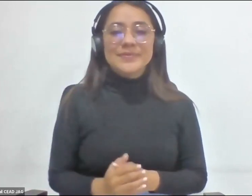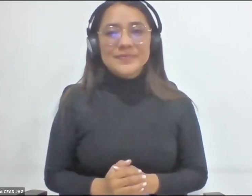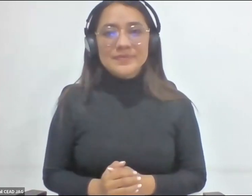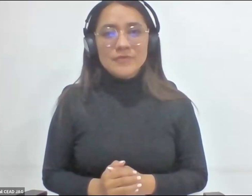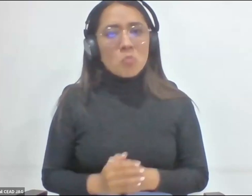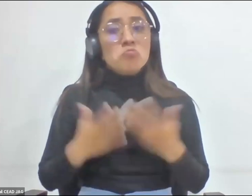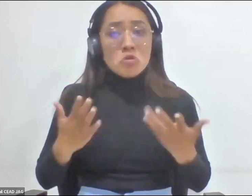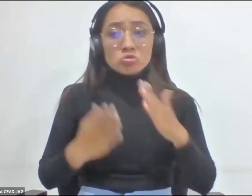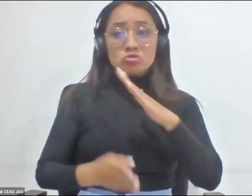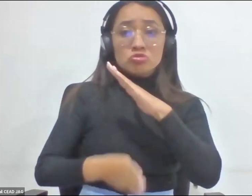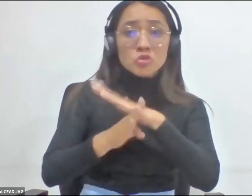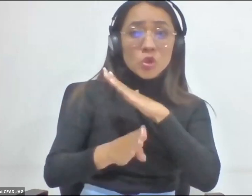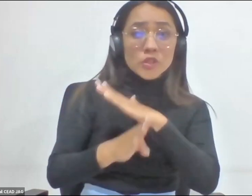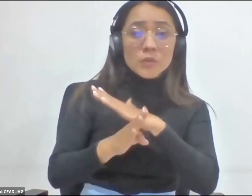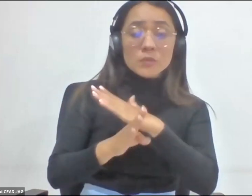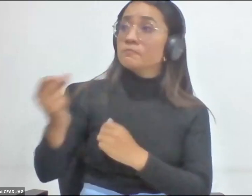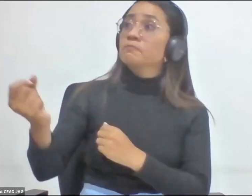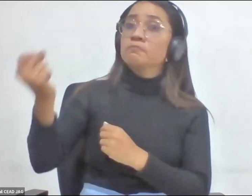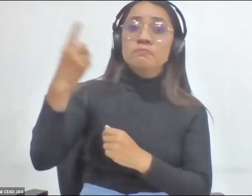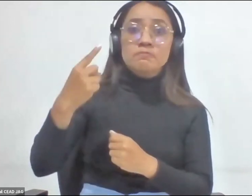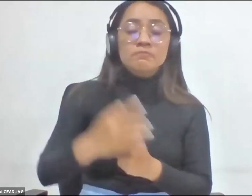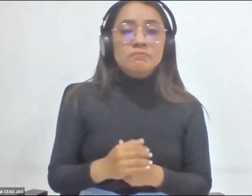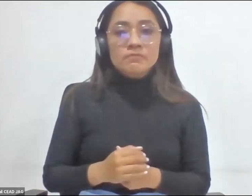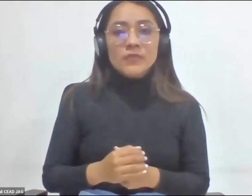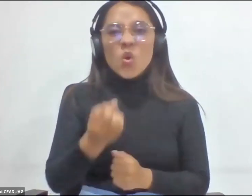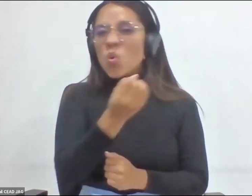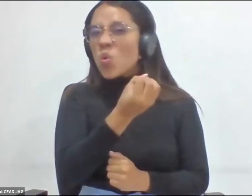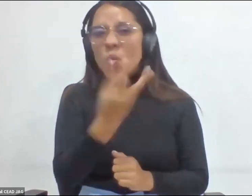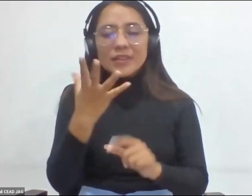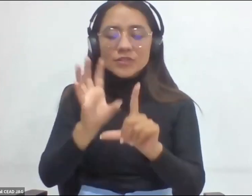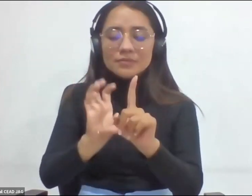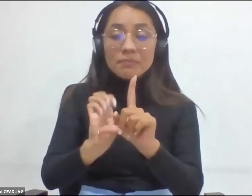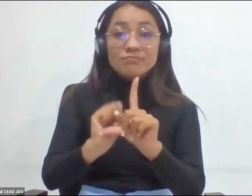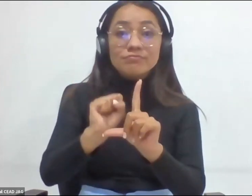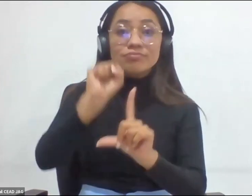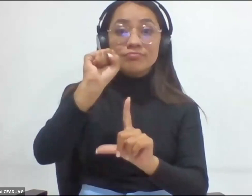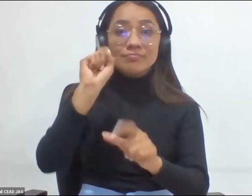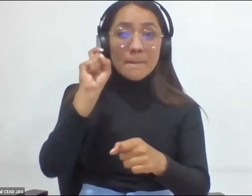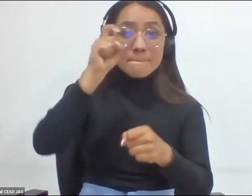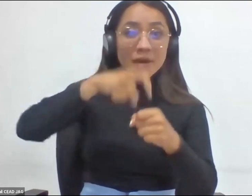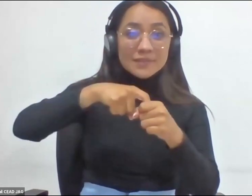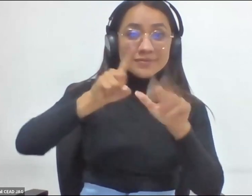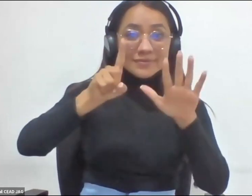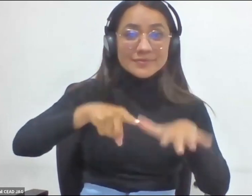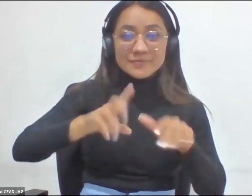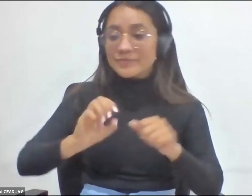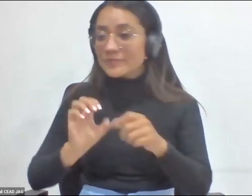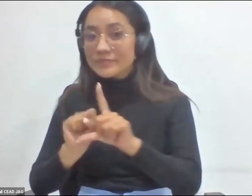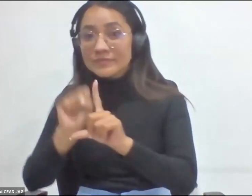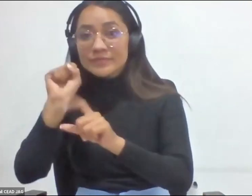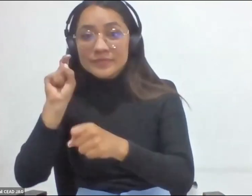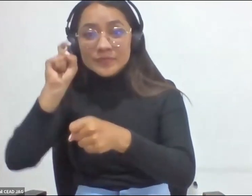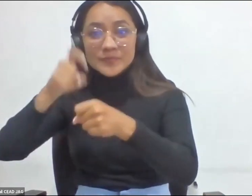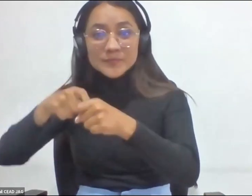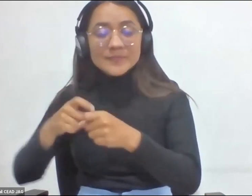continuidad la siguiente pregunta es Cuántos créditos puedo inscribir periodo tras periodo siendo beneficiario para